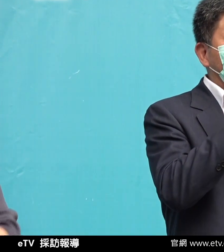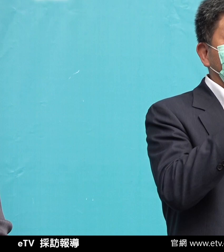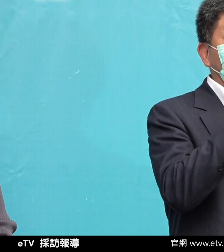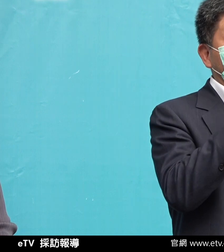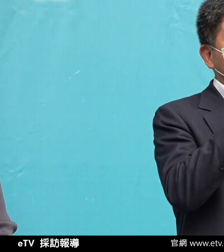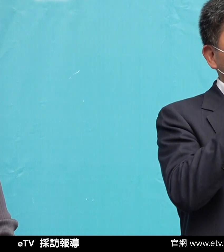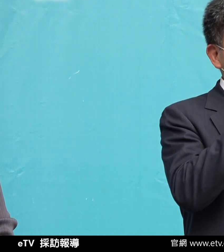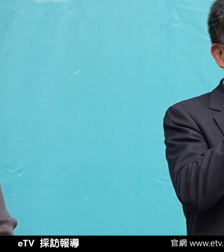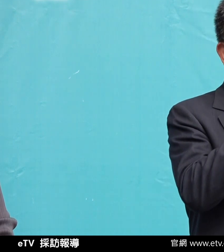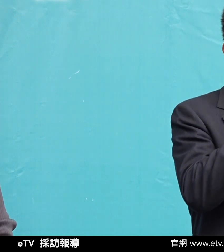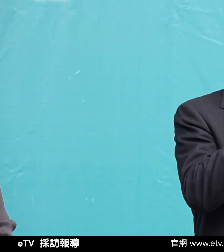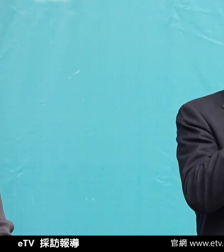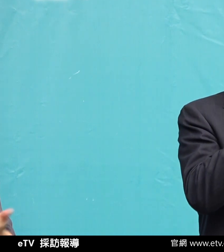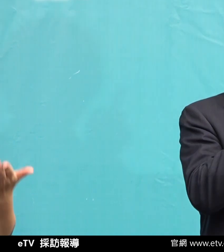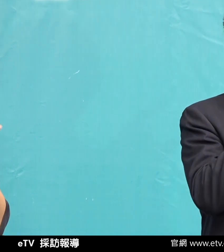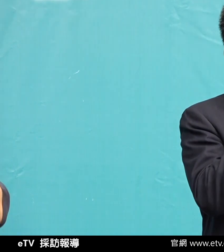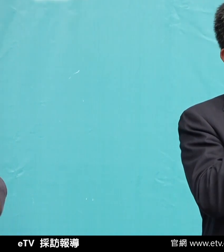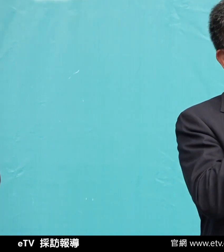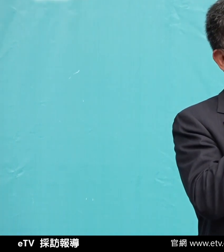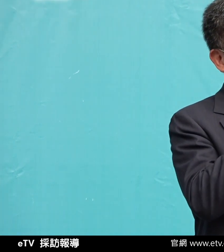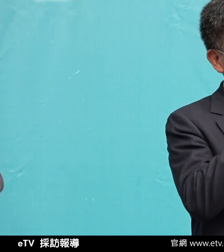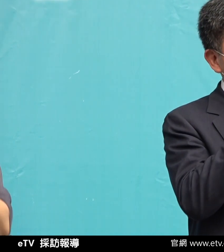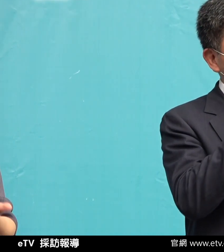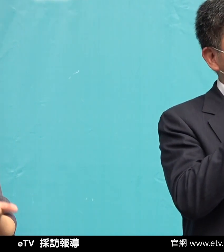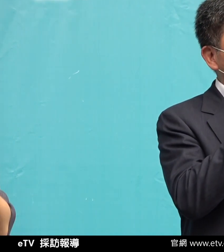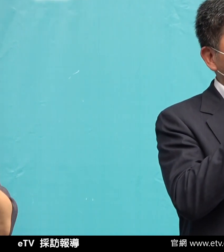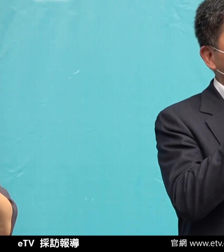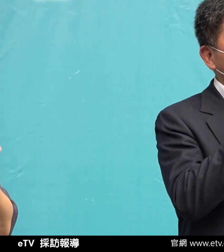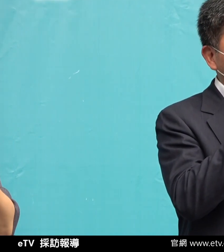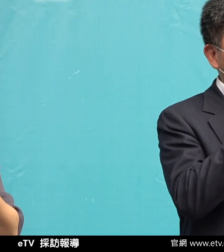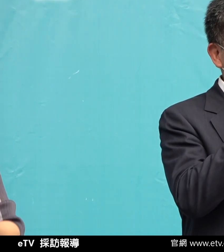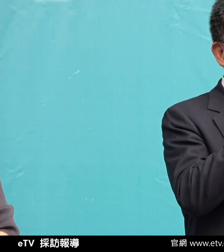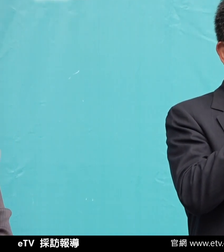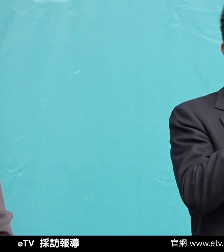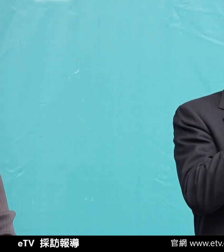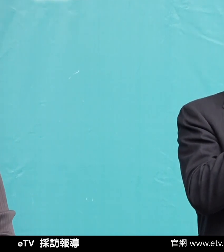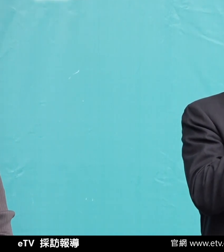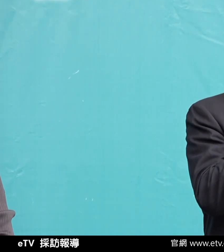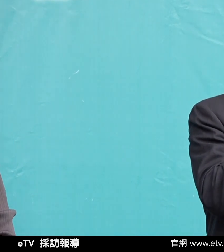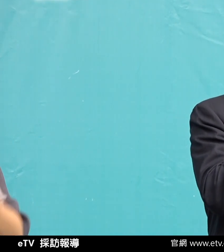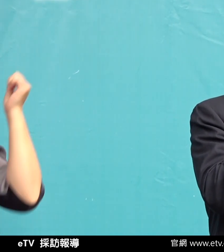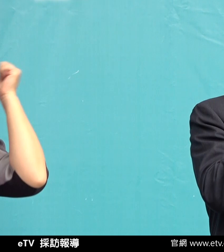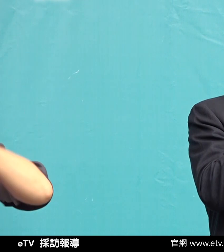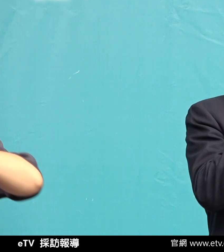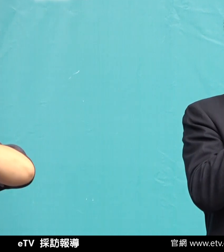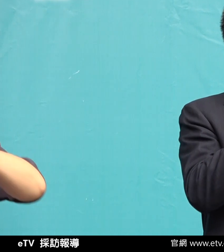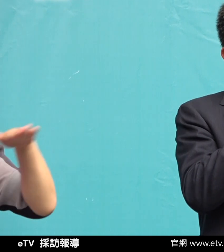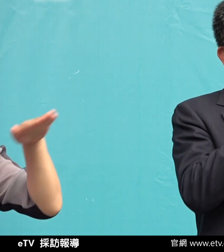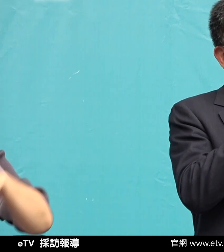那各位同仁啊，各位媒体女士先生们，大家好，大家早安。